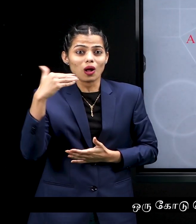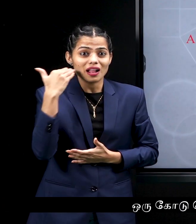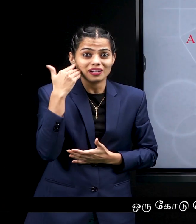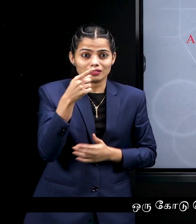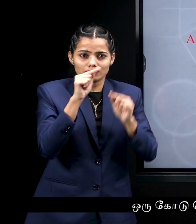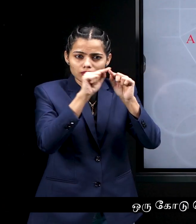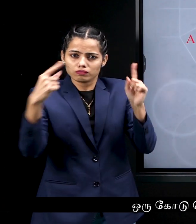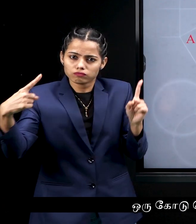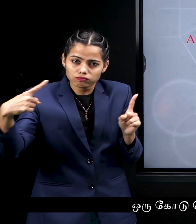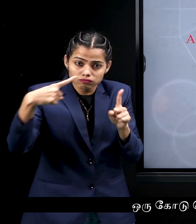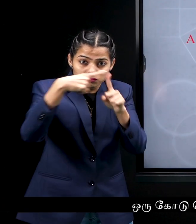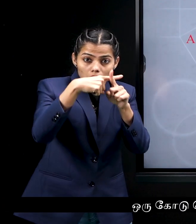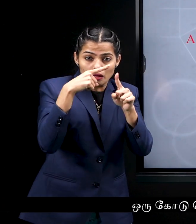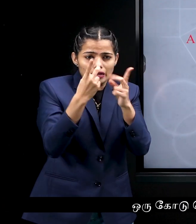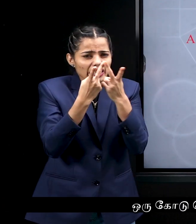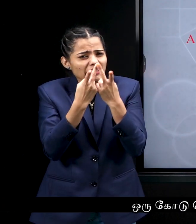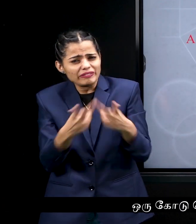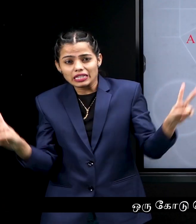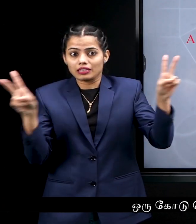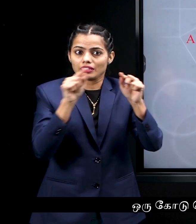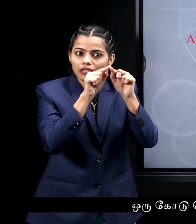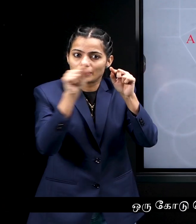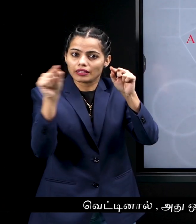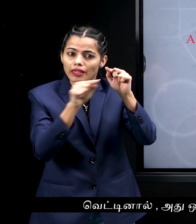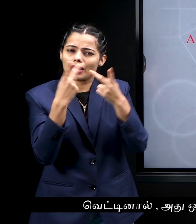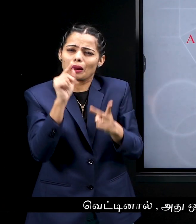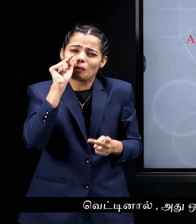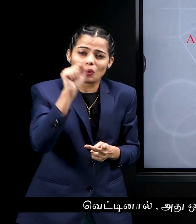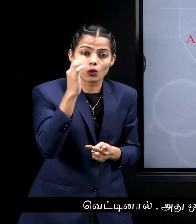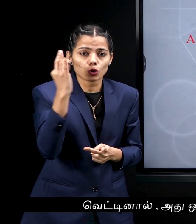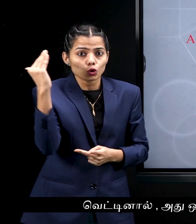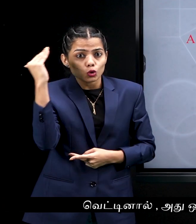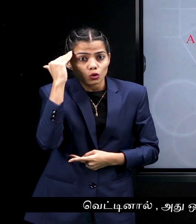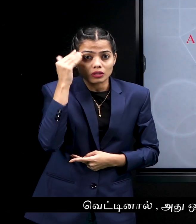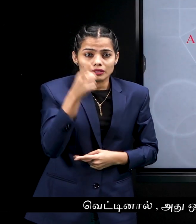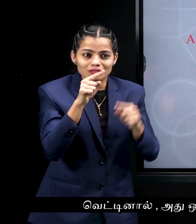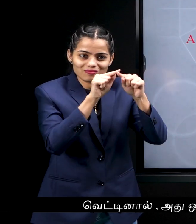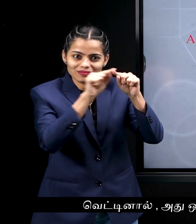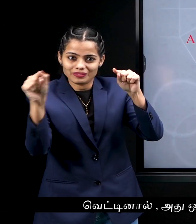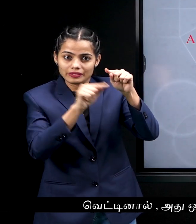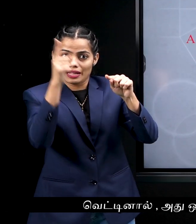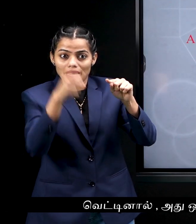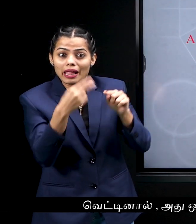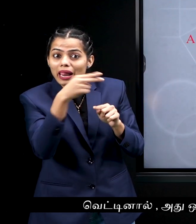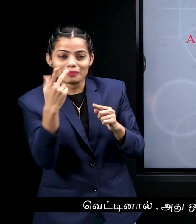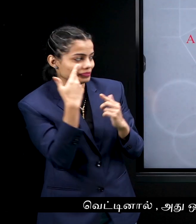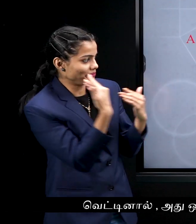ஒரு கோடு வெவ்வேறு புள்ளிகளில் இரண்டு கோடுகளை வெட்டினால் அது ஒரு குறுக்கு வெட்டி கோடு என்று அழைக்கப்படுகிறது.